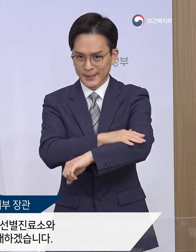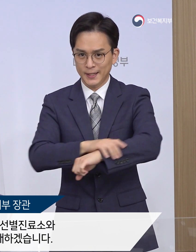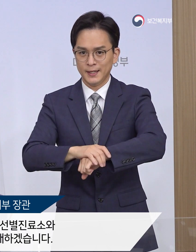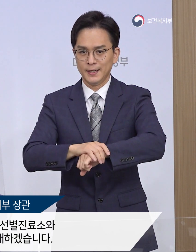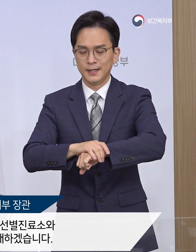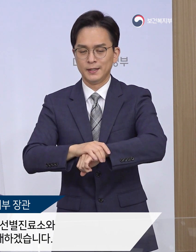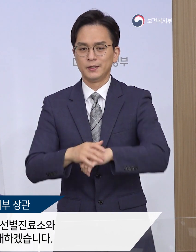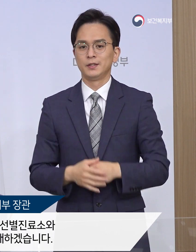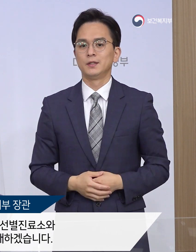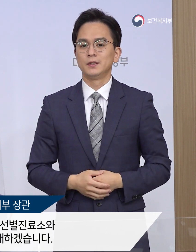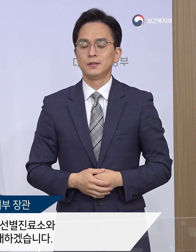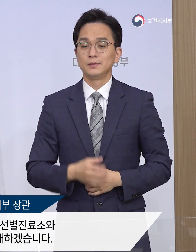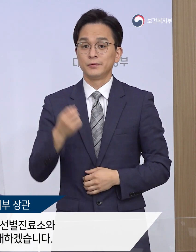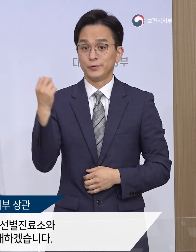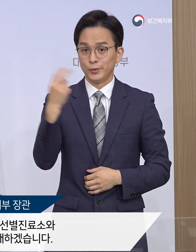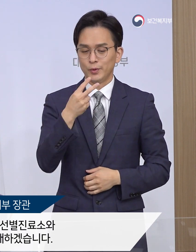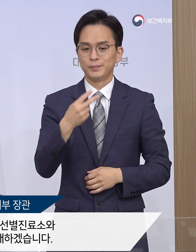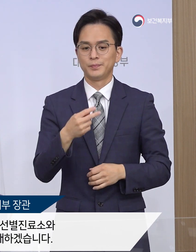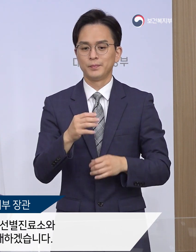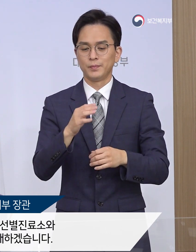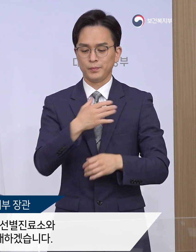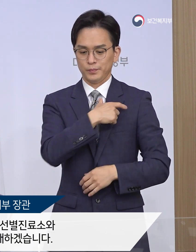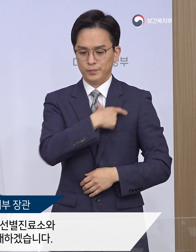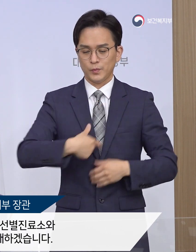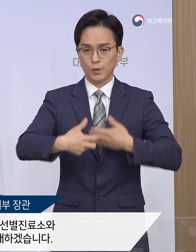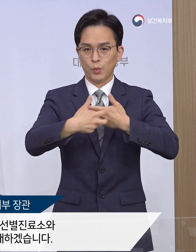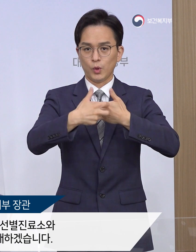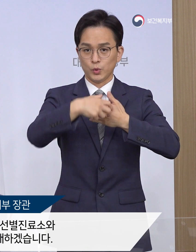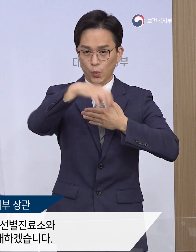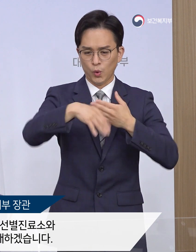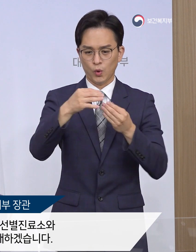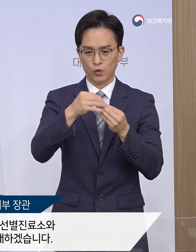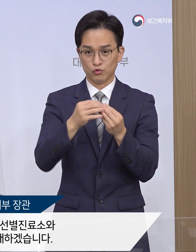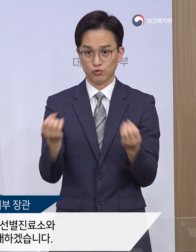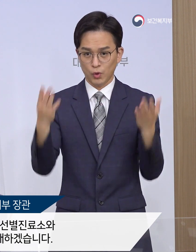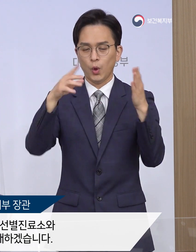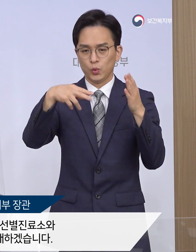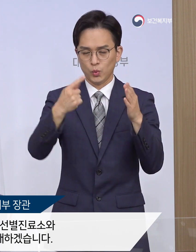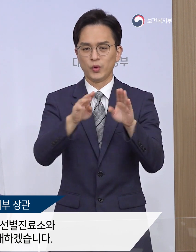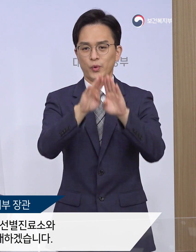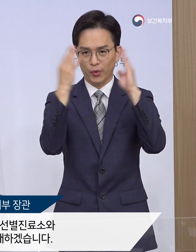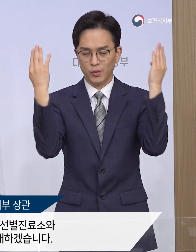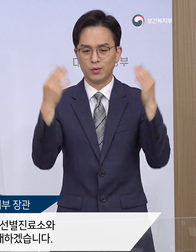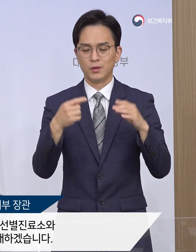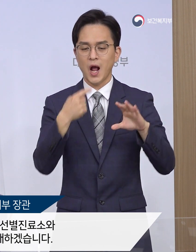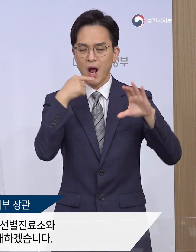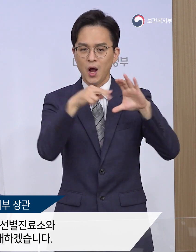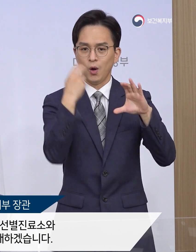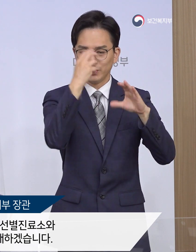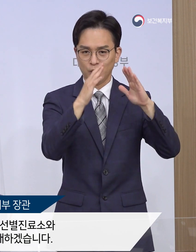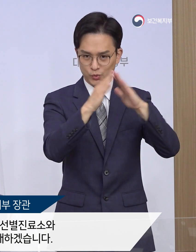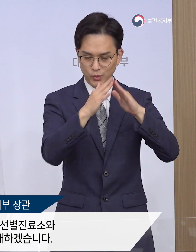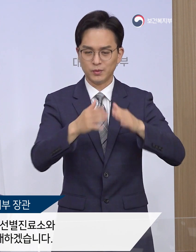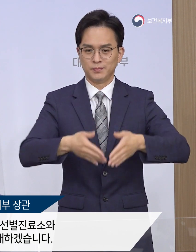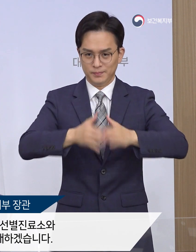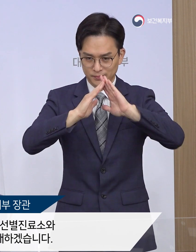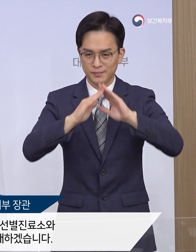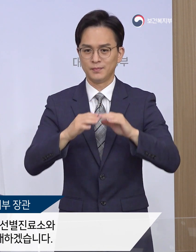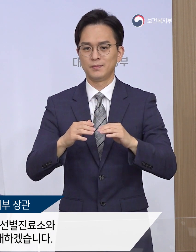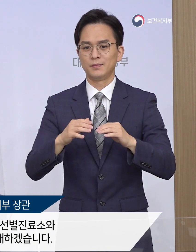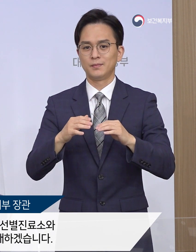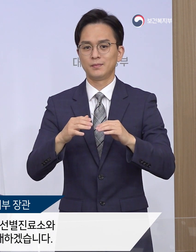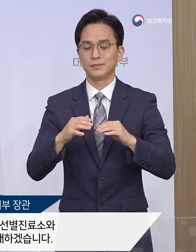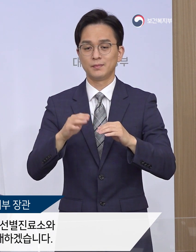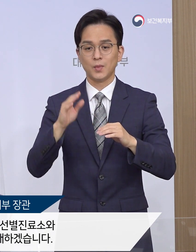신속하게 진단검사를 받을 수 있도록 보건소의 선별진료소와 임시선별검사소의 위치와 운영시간